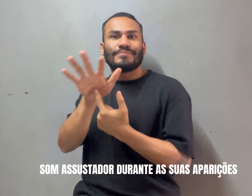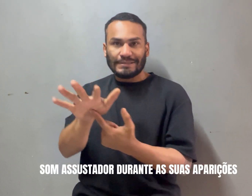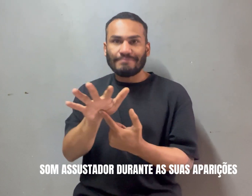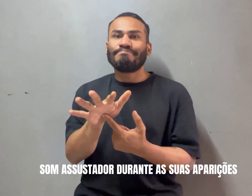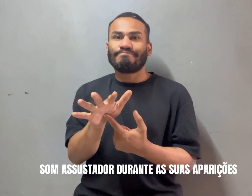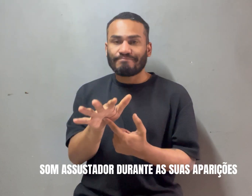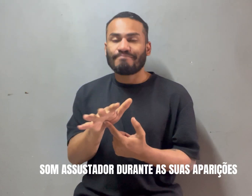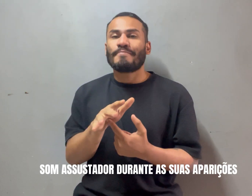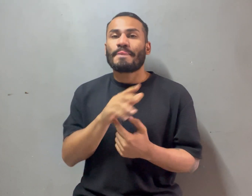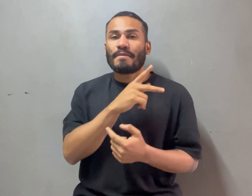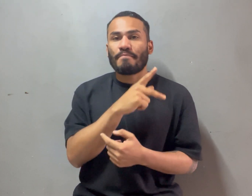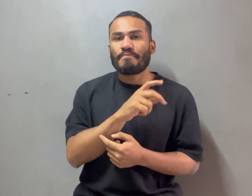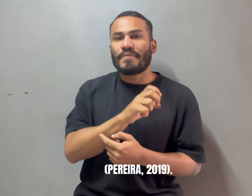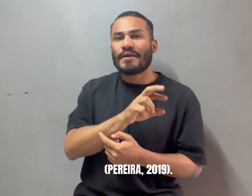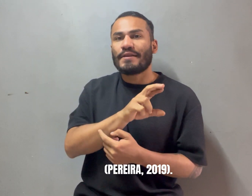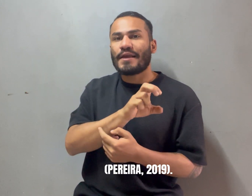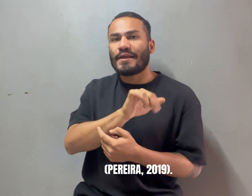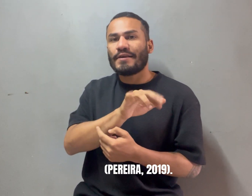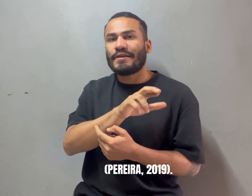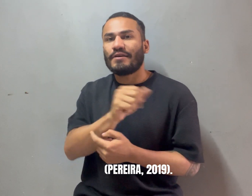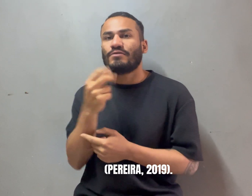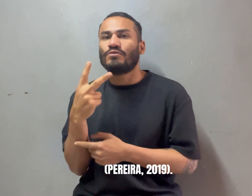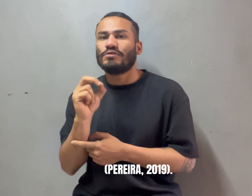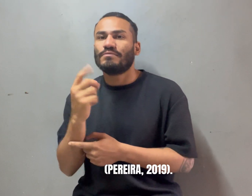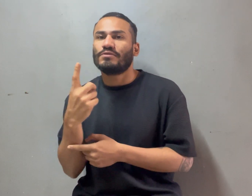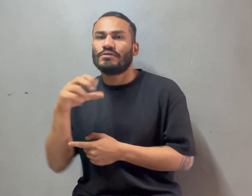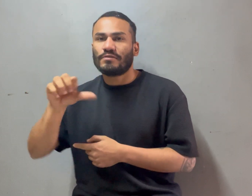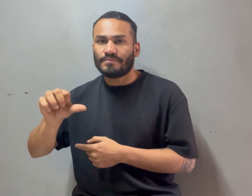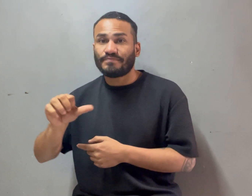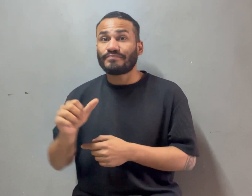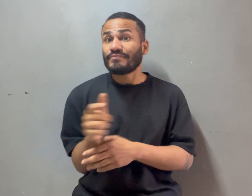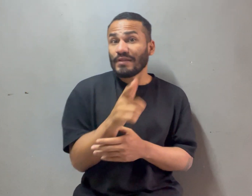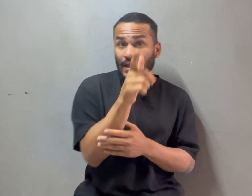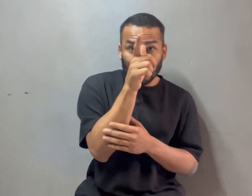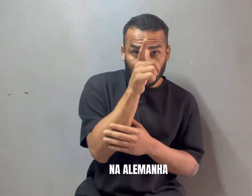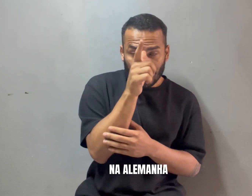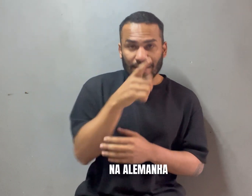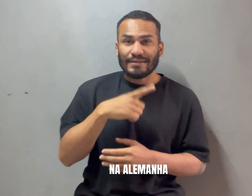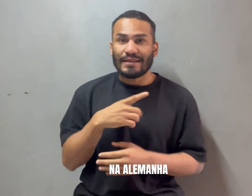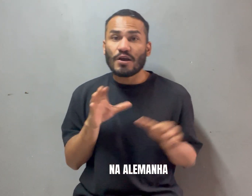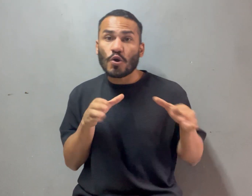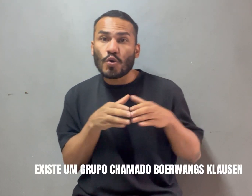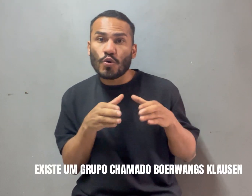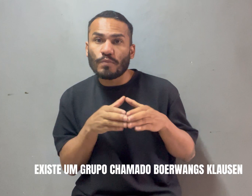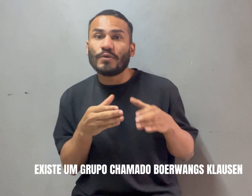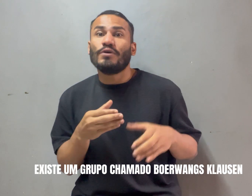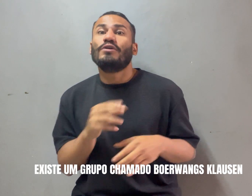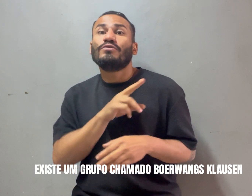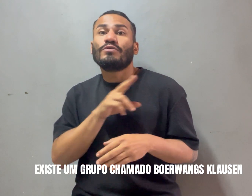suas aparições. Pereira 2019. Na Alemanha, existe um grupo